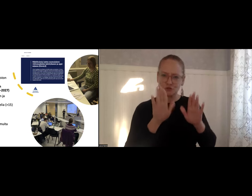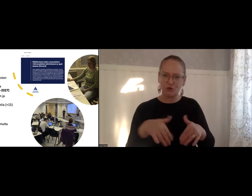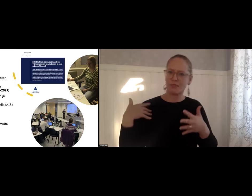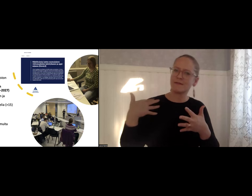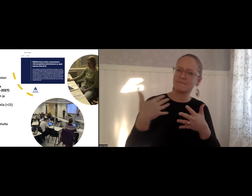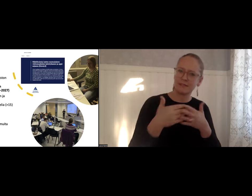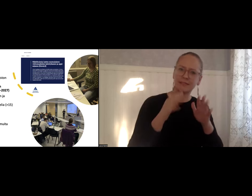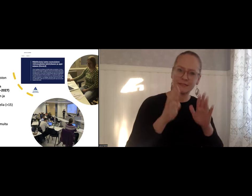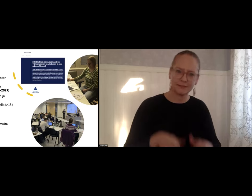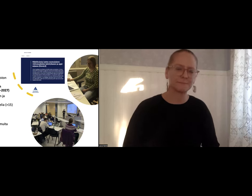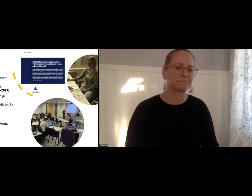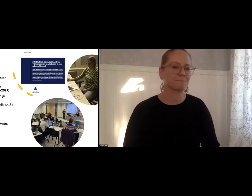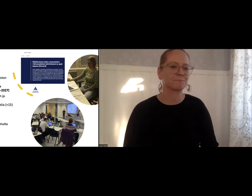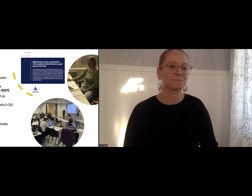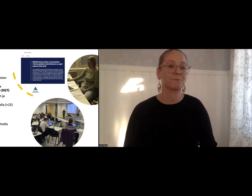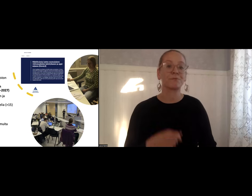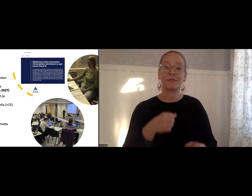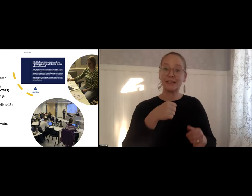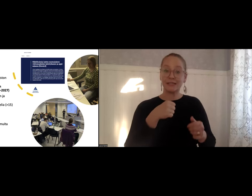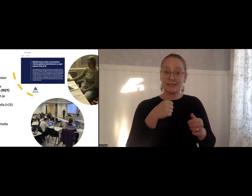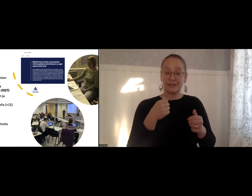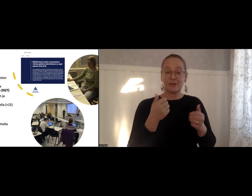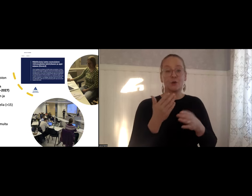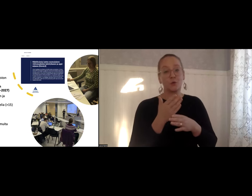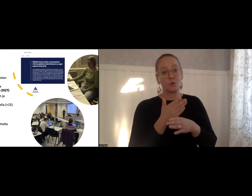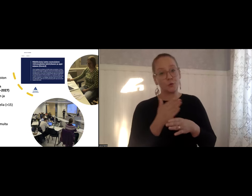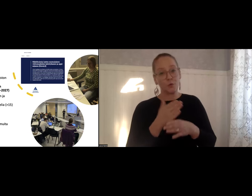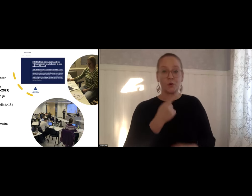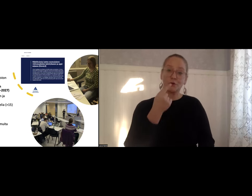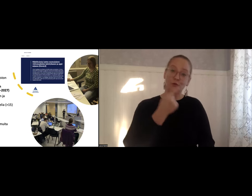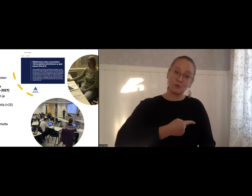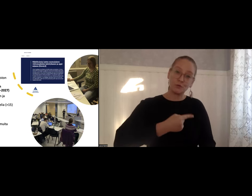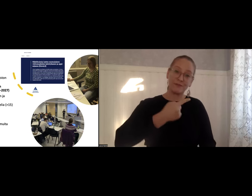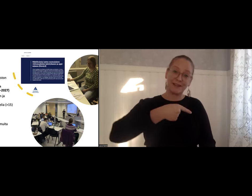kuinka paljon erilaisia julkaisuja itse asiassa on jo olemassa.